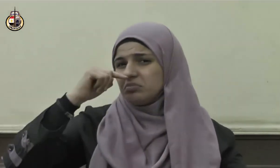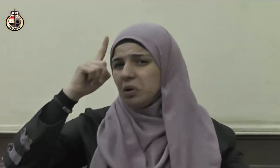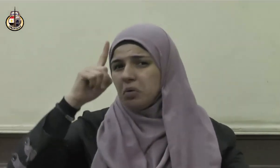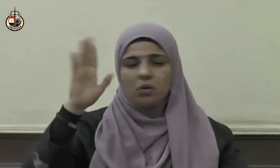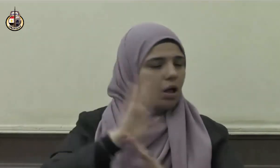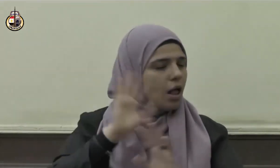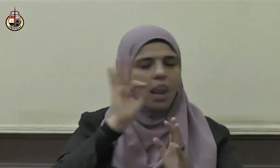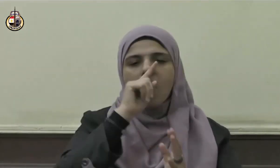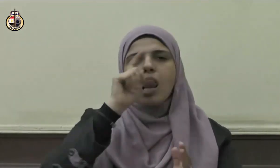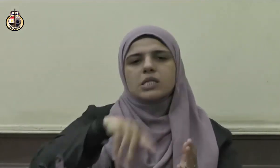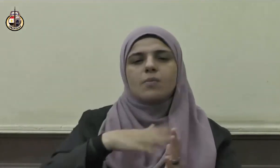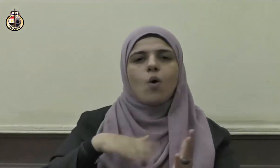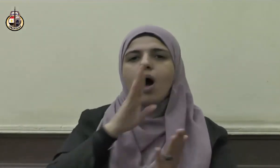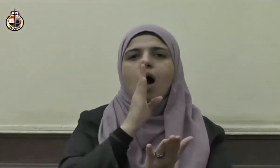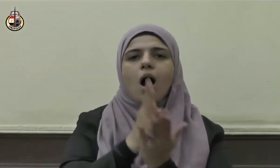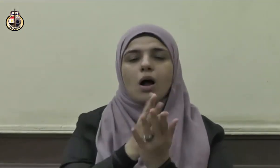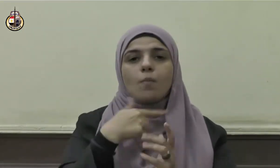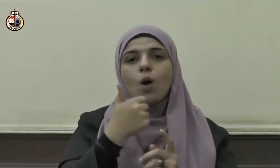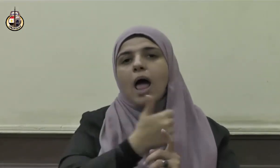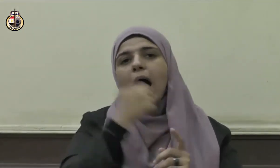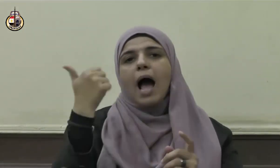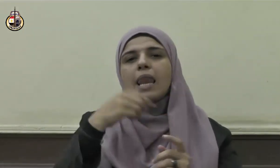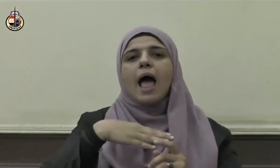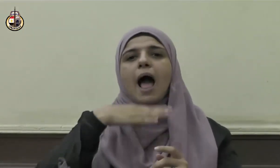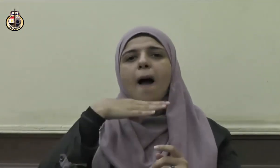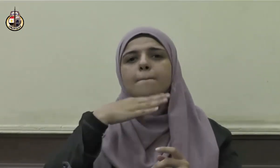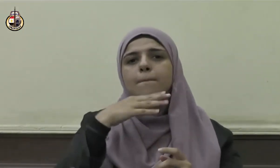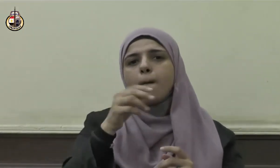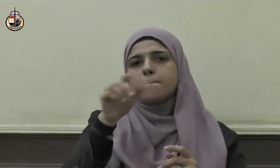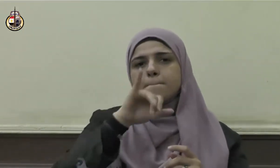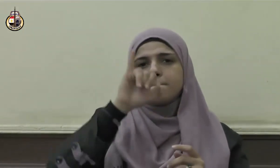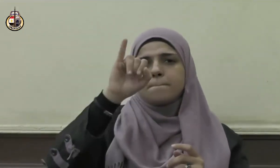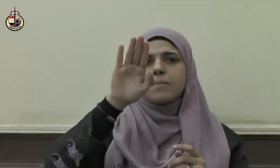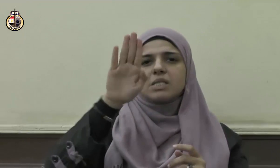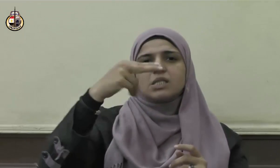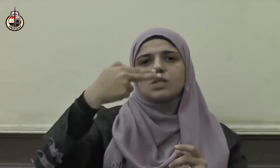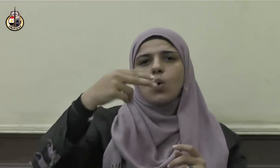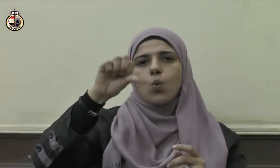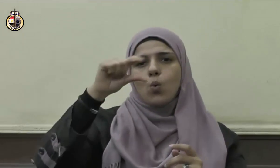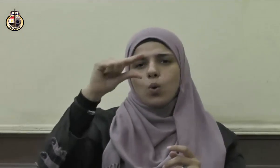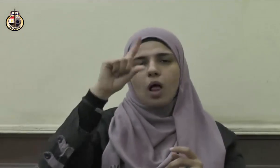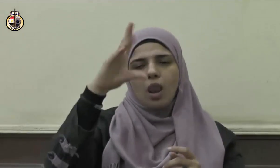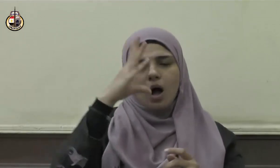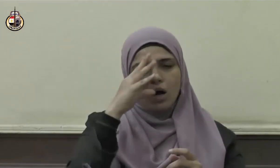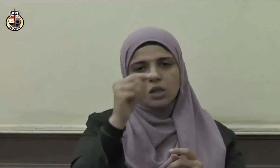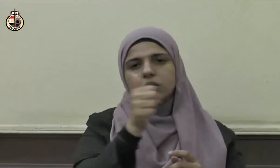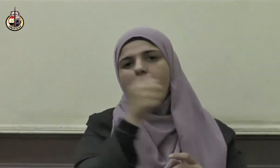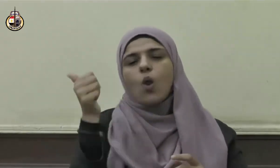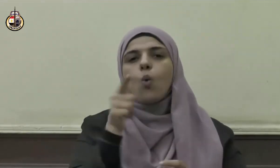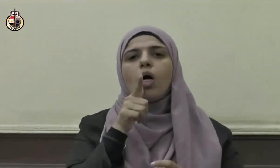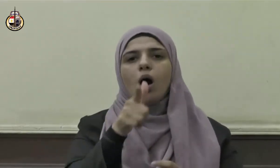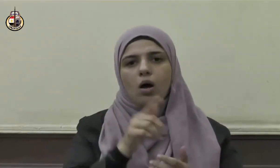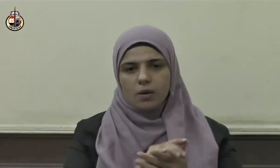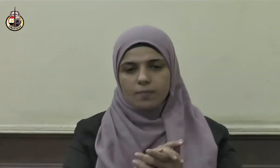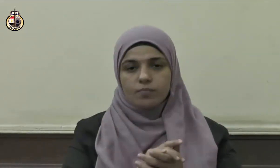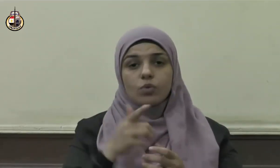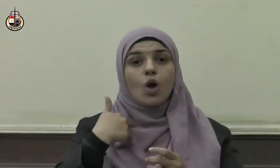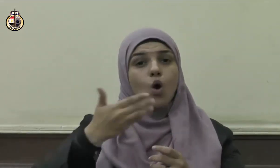إليه. فعن أبي مسعود الأنصاري رضي الله عنه قال كنت أضرب